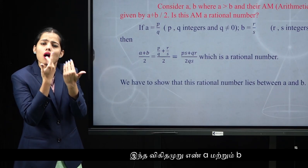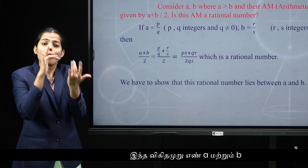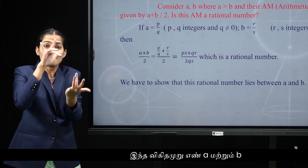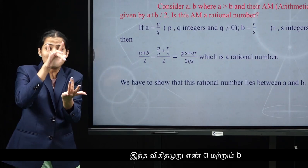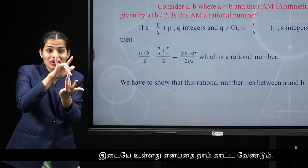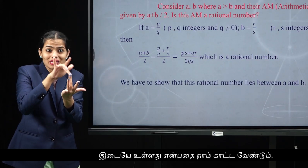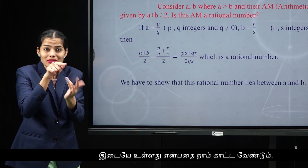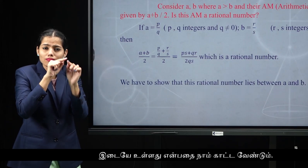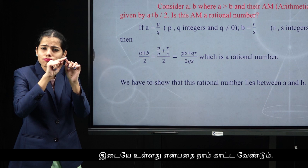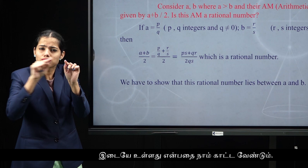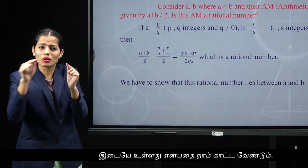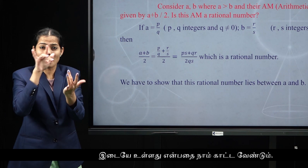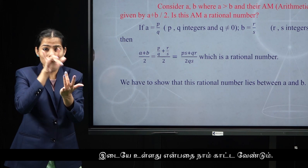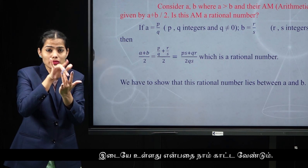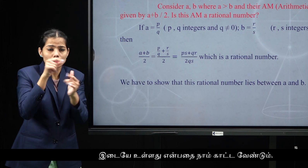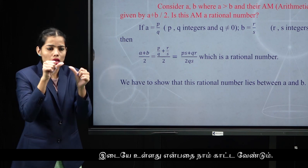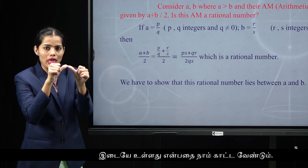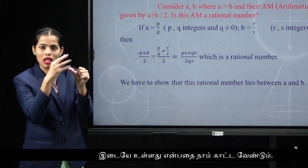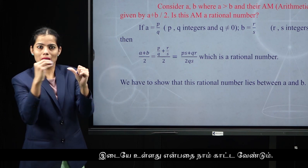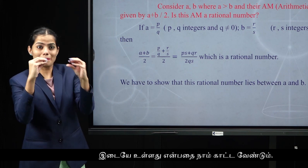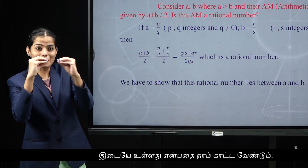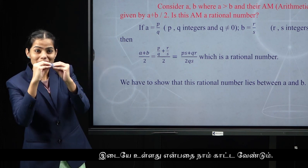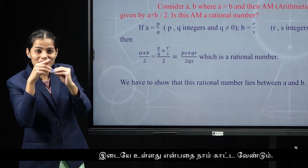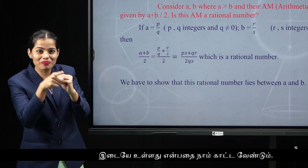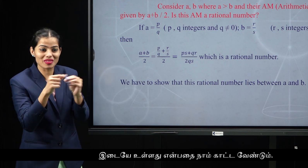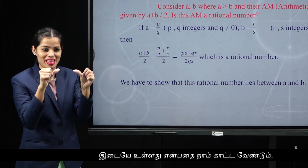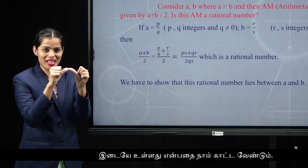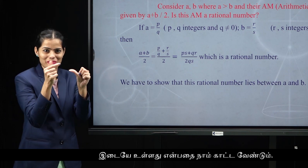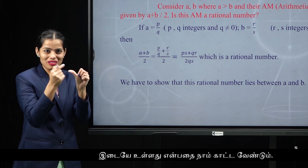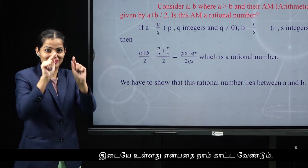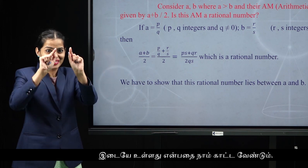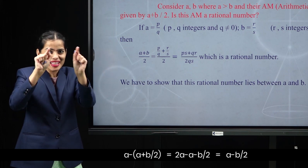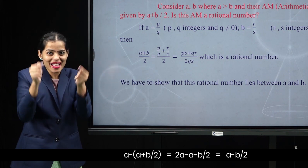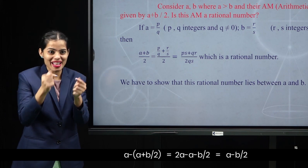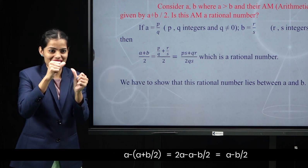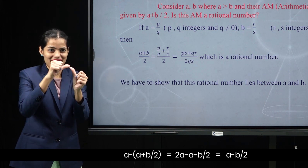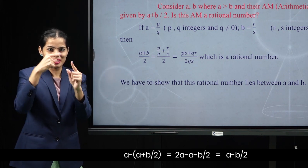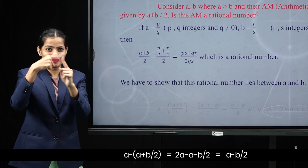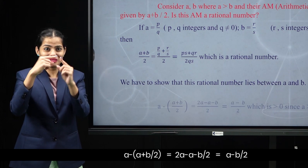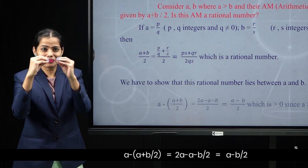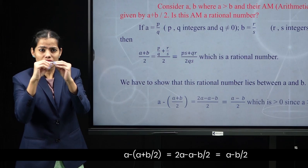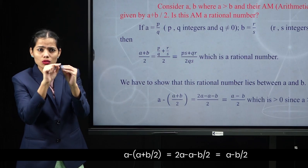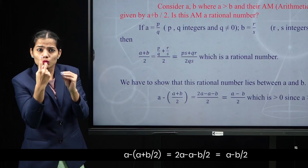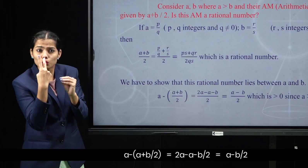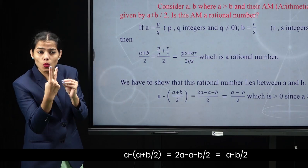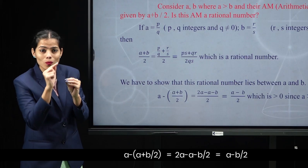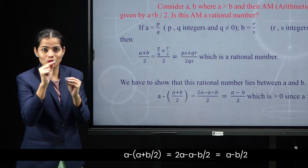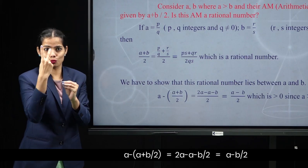மற்றும் B இடையே உள்ளது என்பதை நாம் காட்ட வேண்டும். A கழித்தல் வட்ட அடைப்புக்குறிக்குள் A கூட்டல்